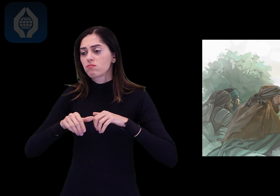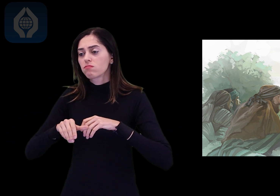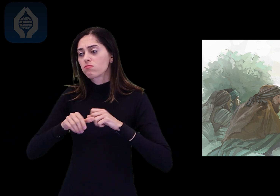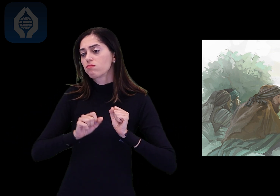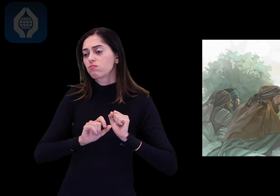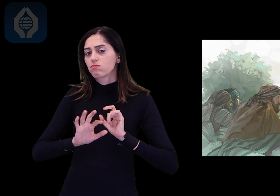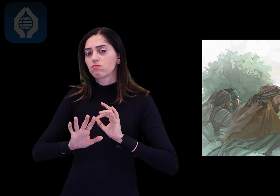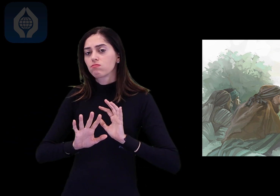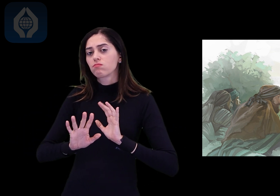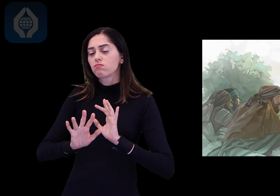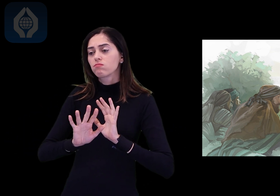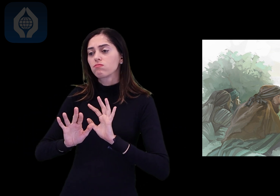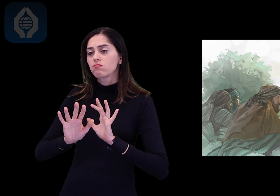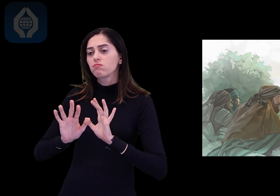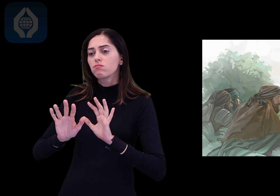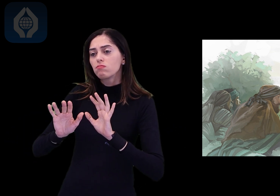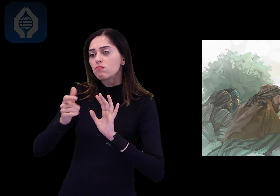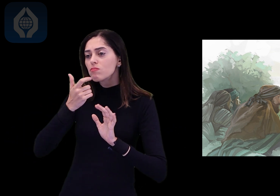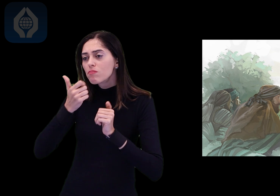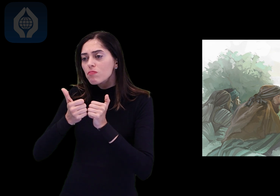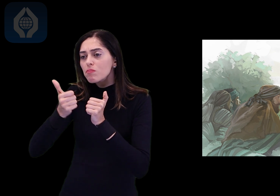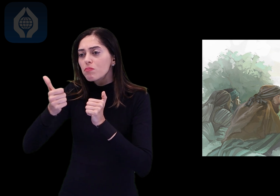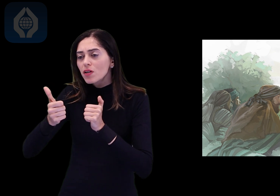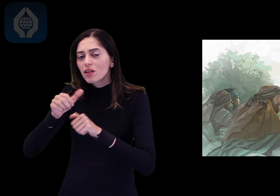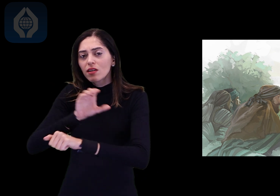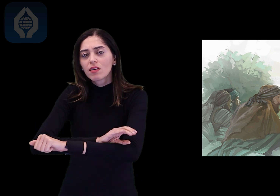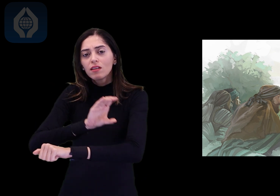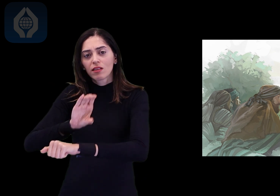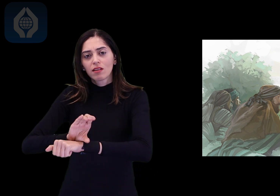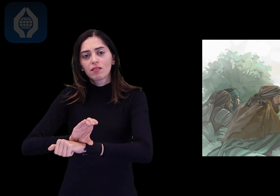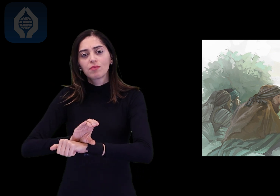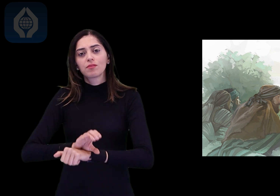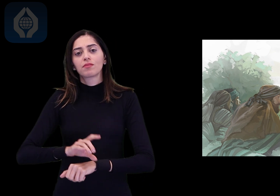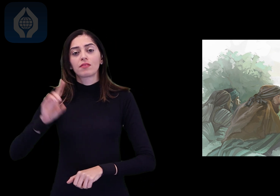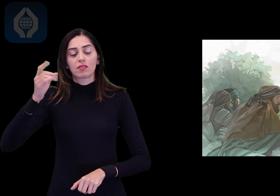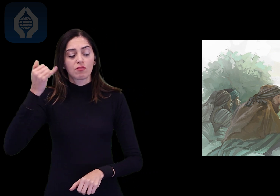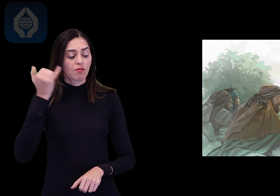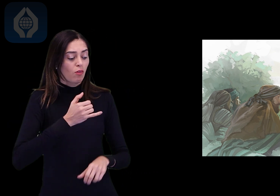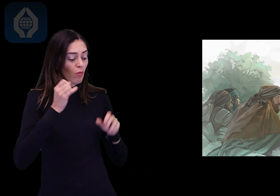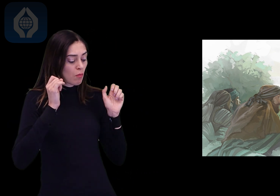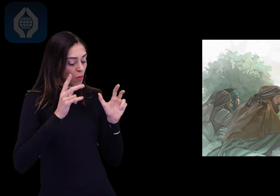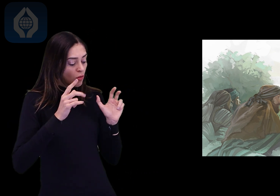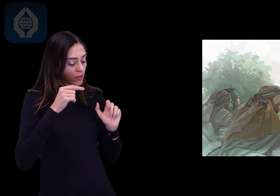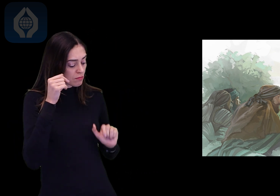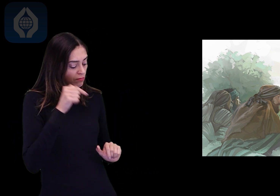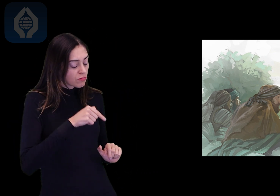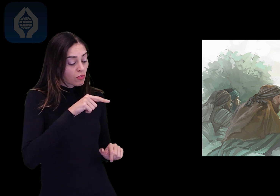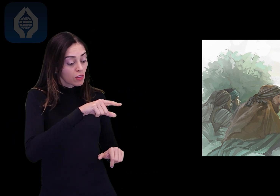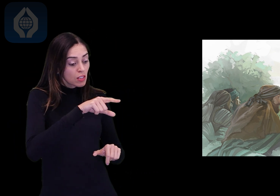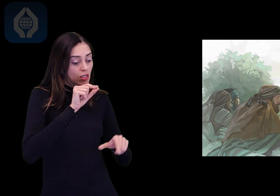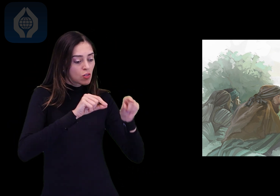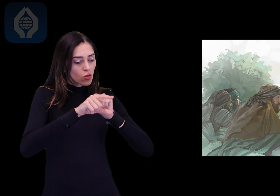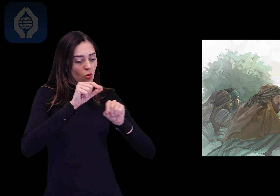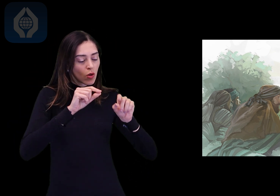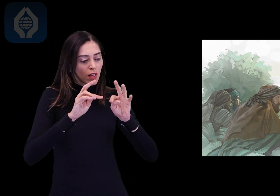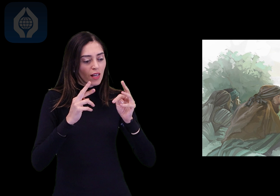tinha prometido a Abraão e aos seus descendentes, ele disse a Moisés que escolhesse um homem de cada uma das 12